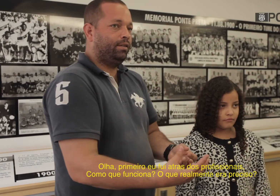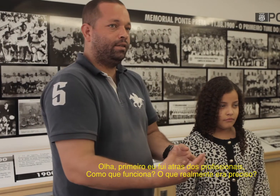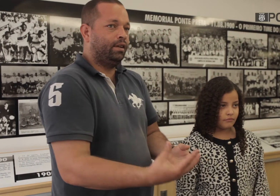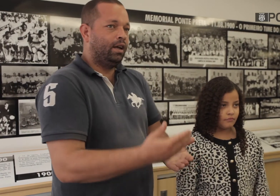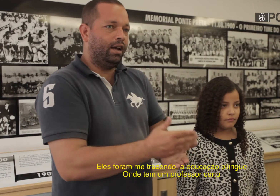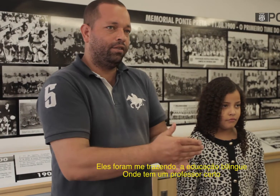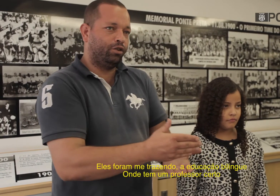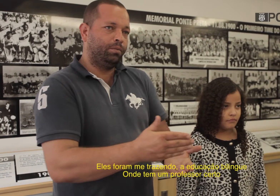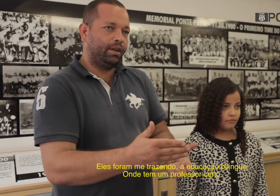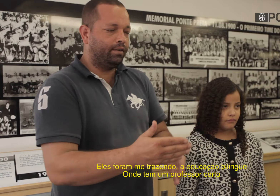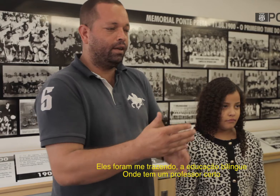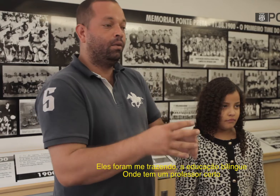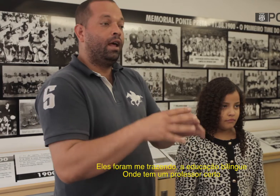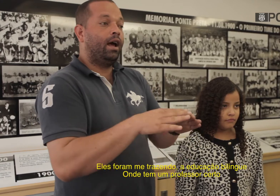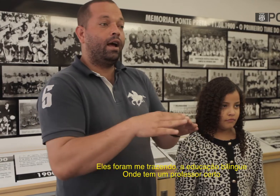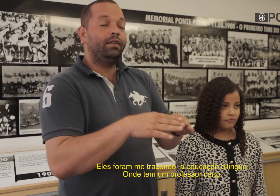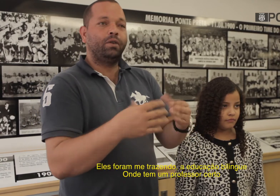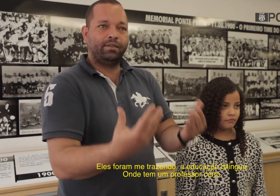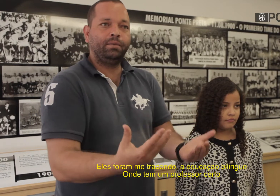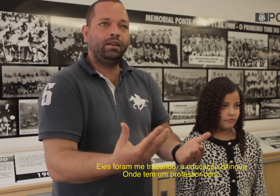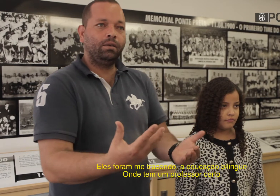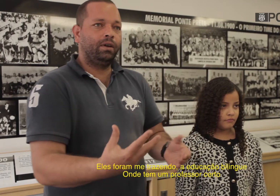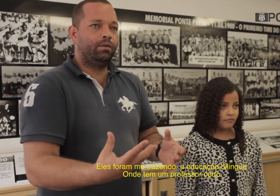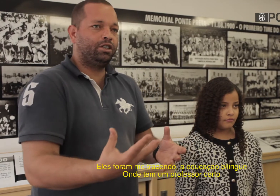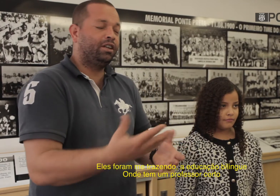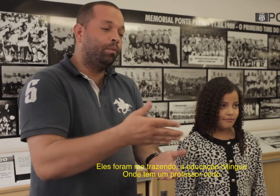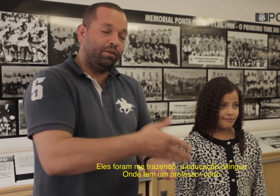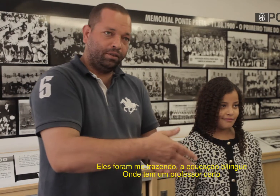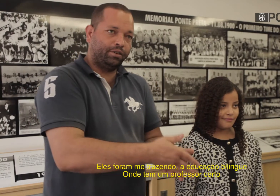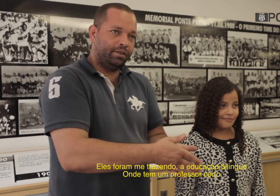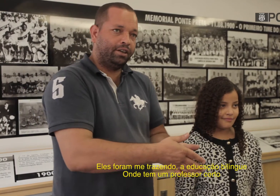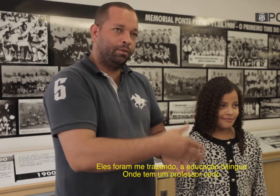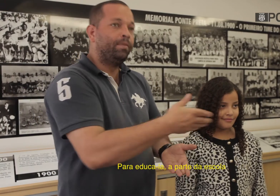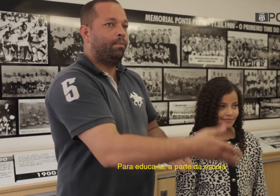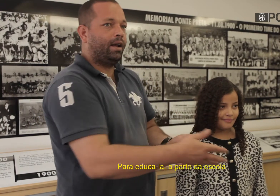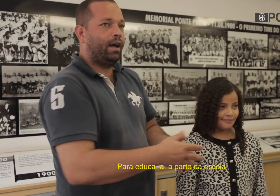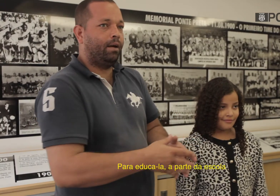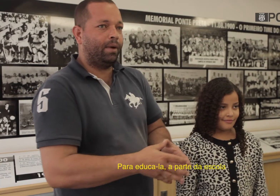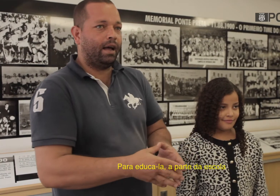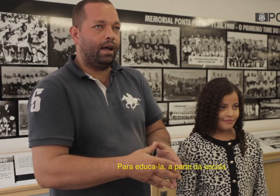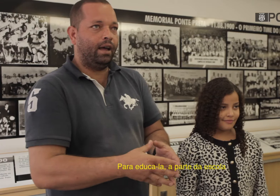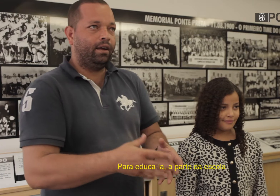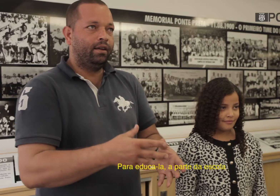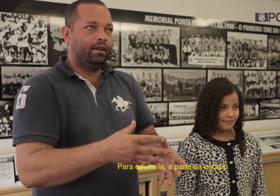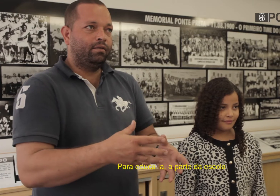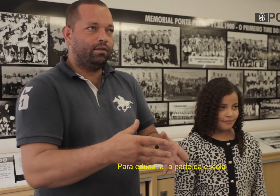ela precisa. Eles foram me trazendo a educação bilíngue, onde que tem um professor certo para